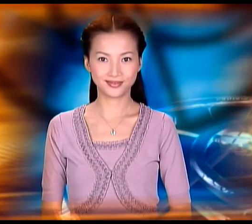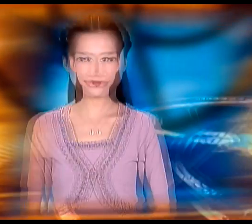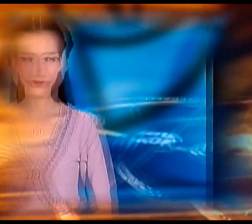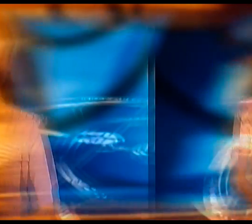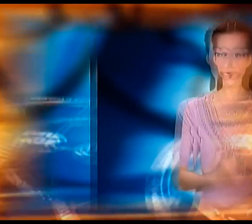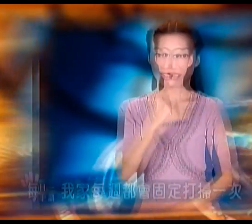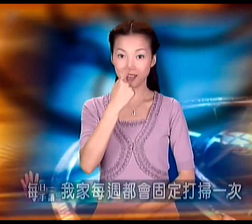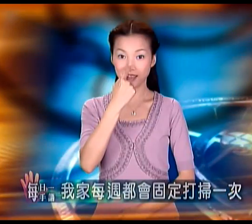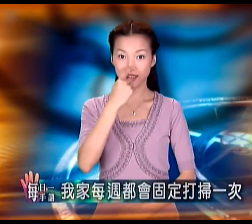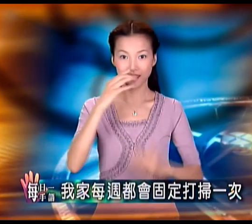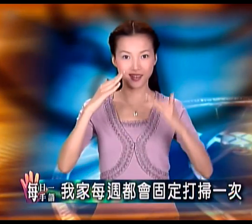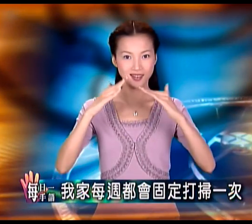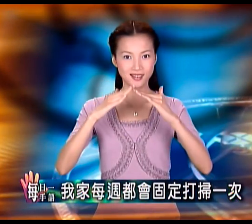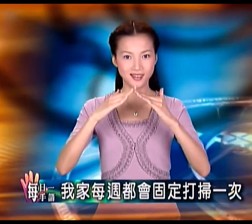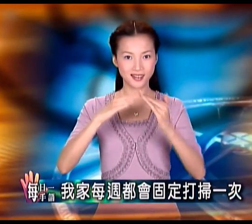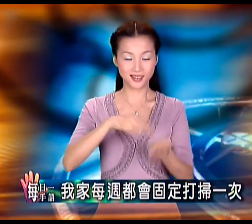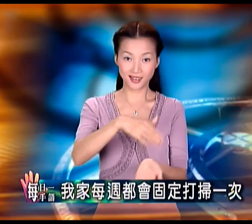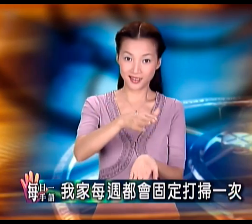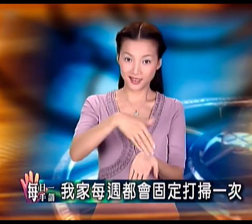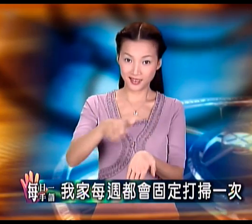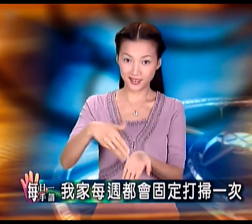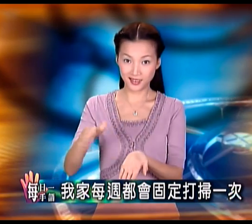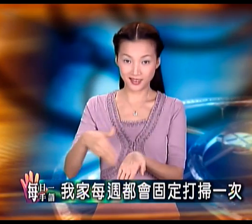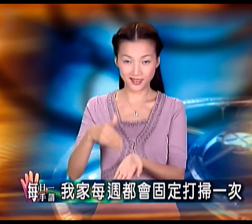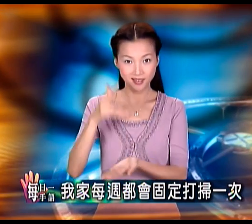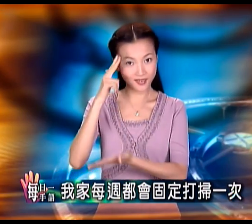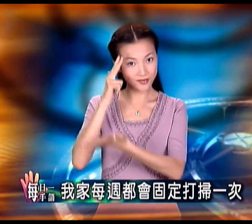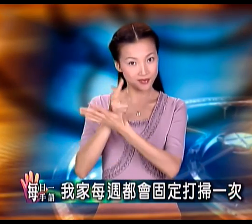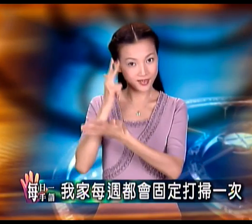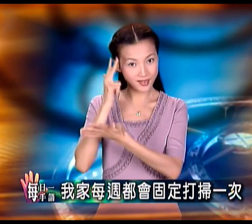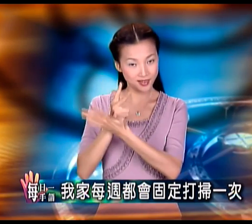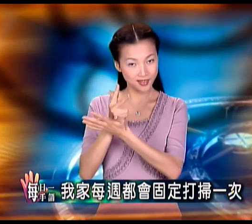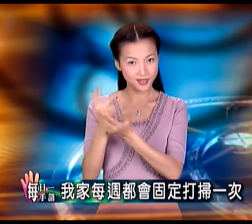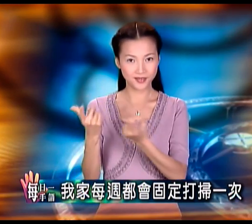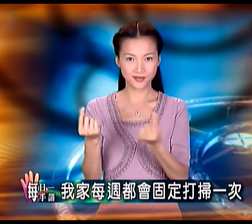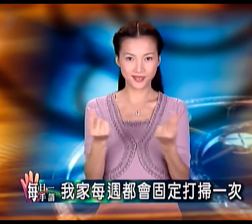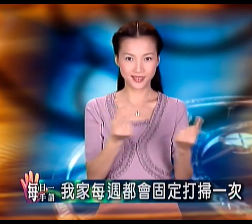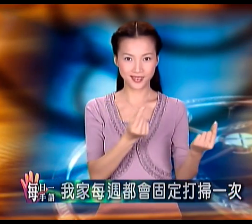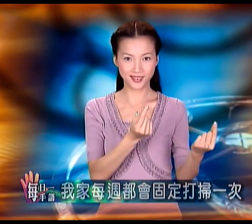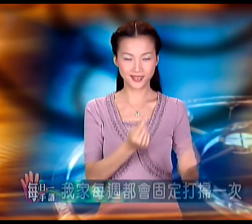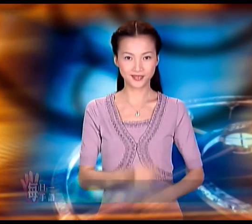我家每周都会固定打扫一次。